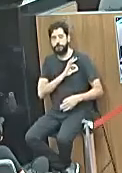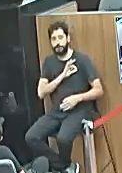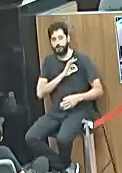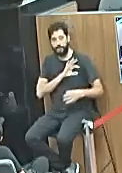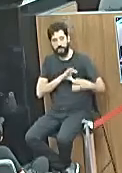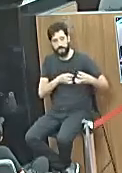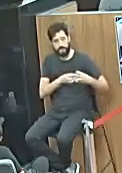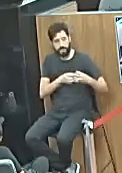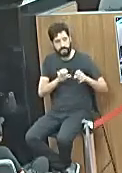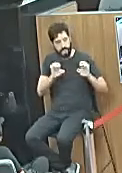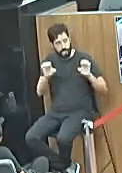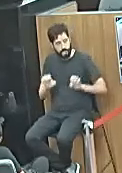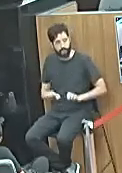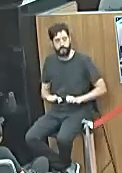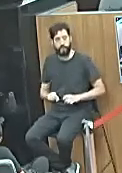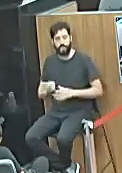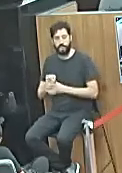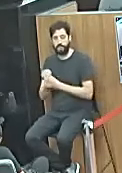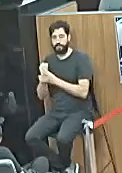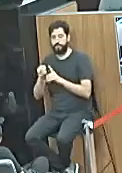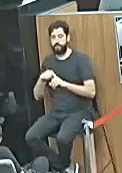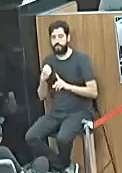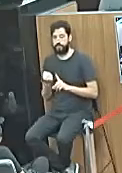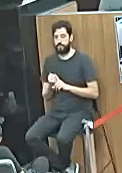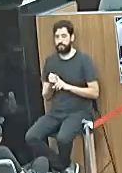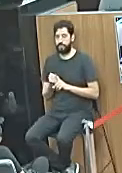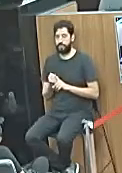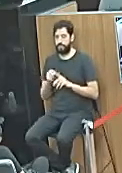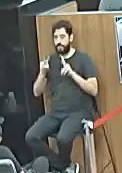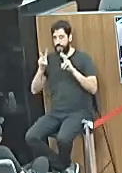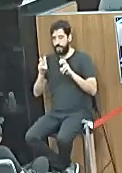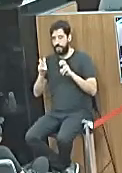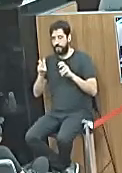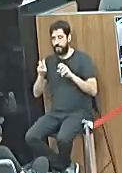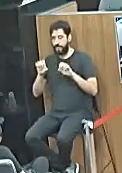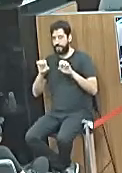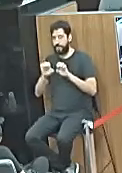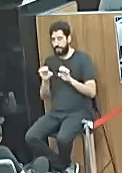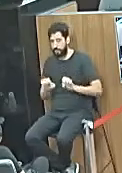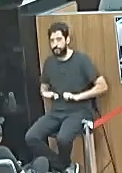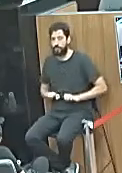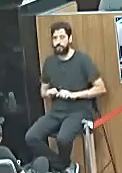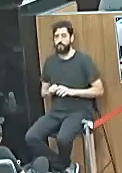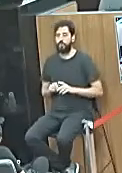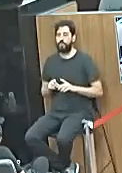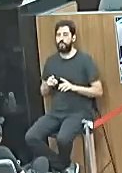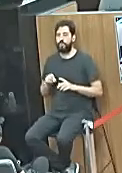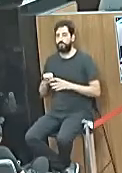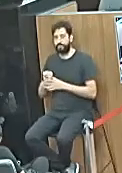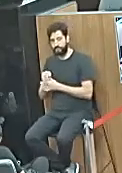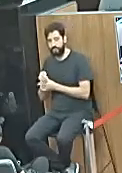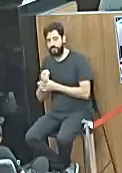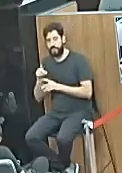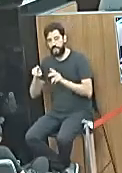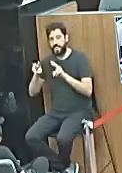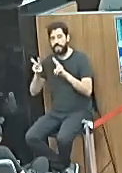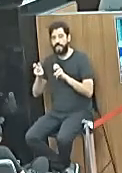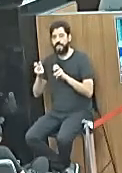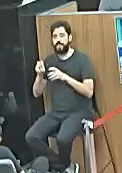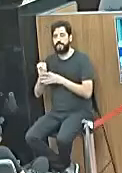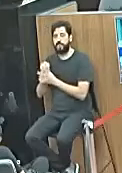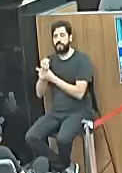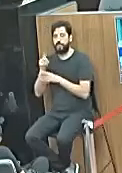judiciário e da defesa social o tema infraestrutura das polícias ostensiva e judiciário e da defesa social na área temática segurança